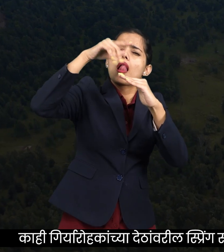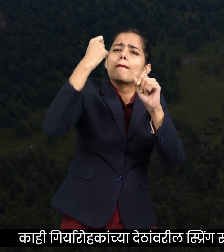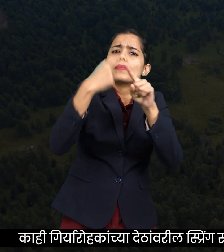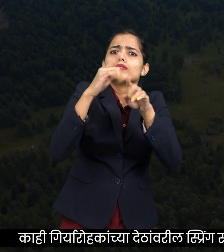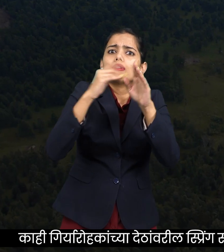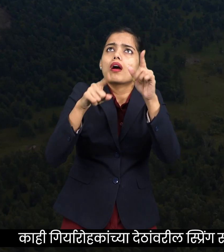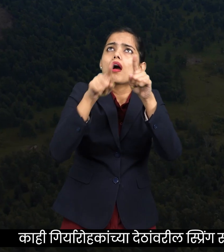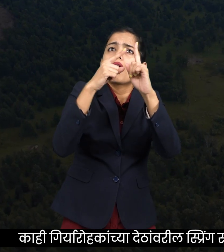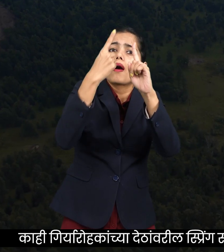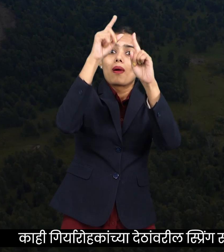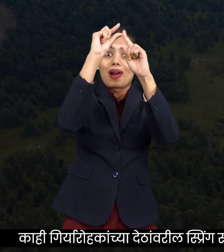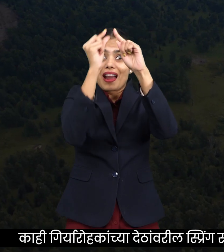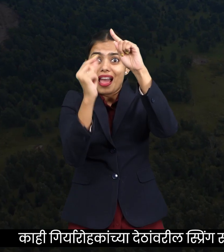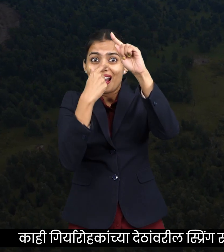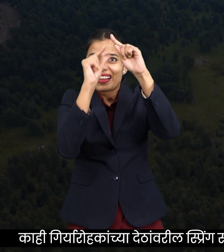उदाहरणच आहे.